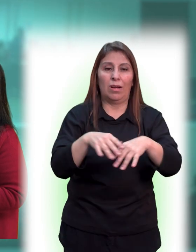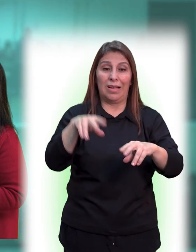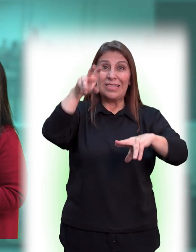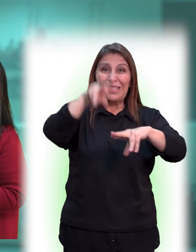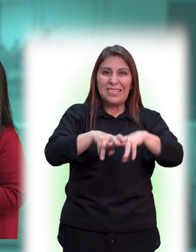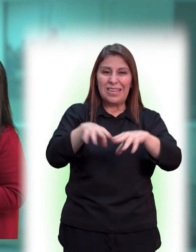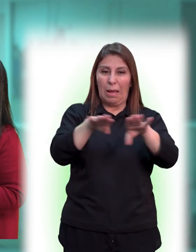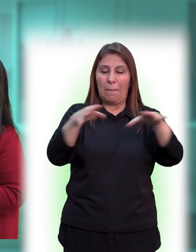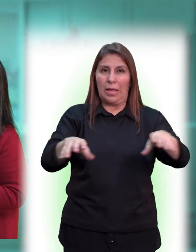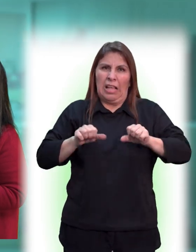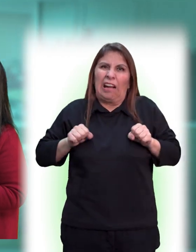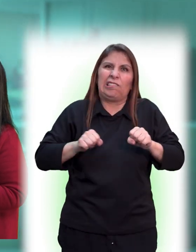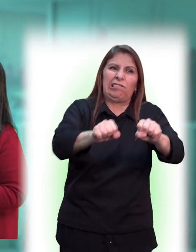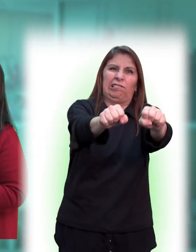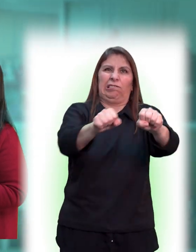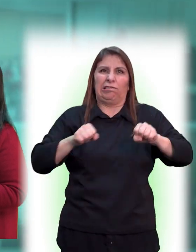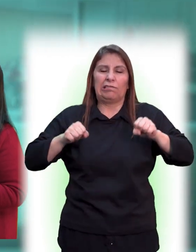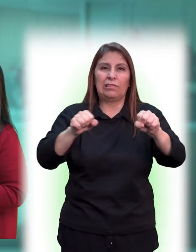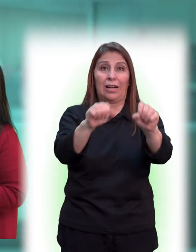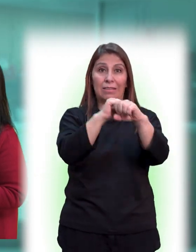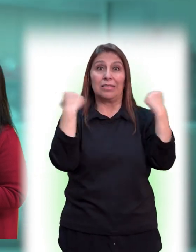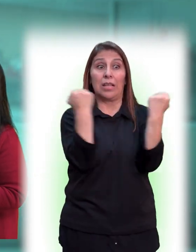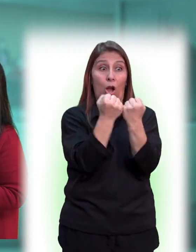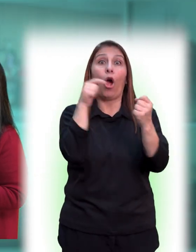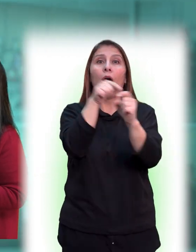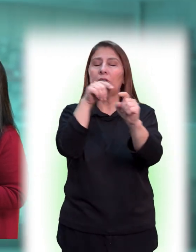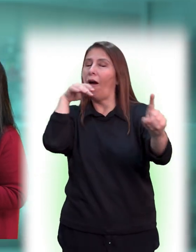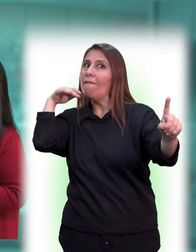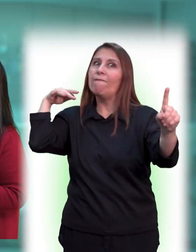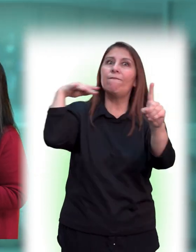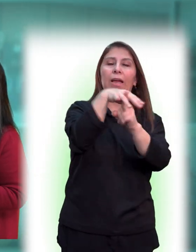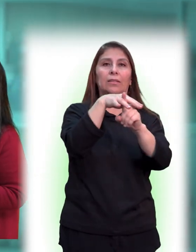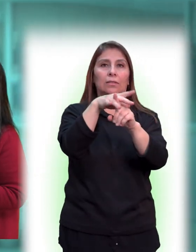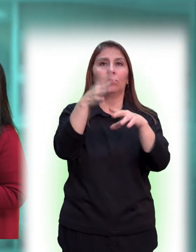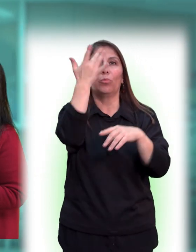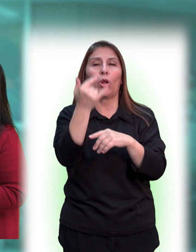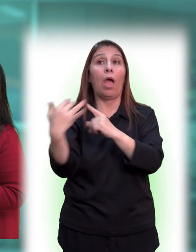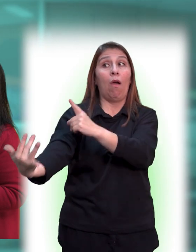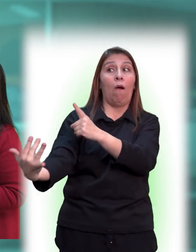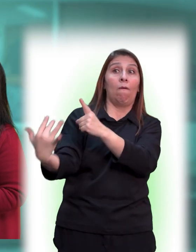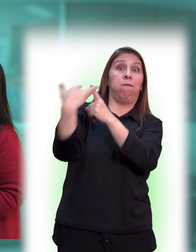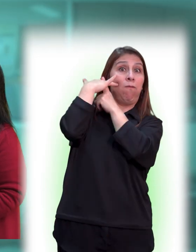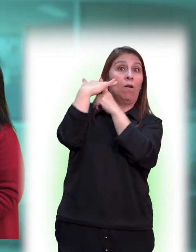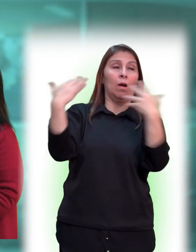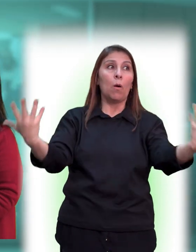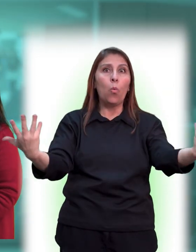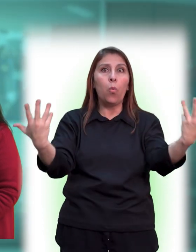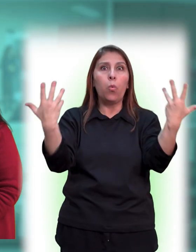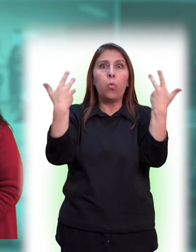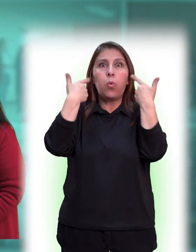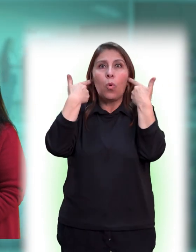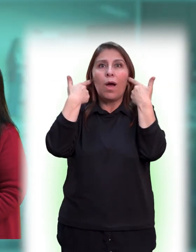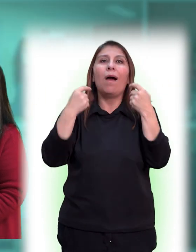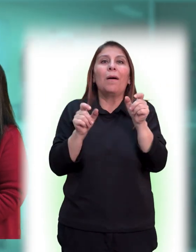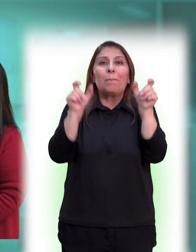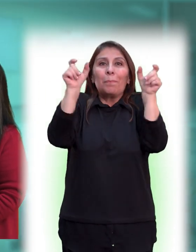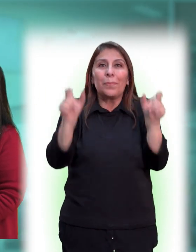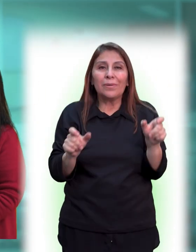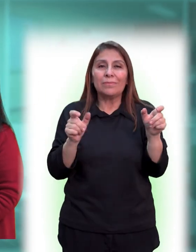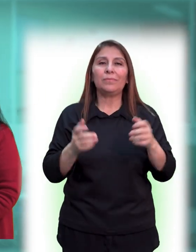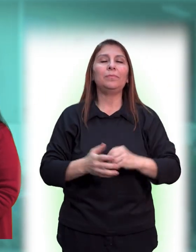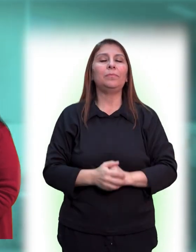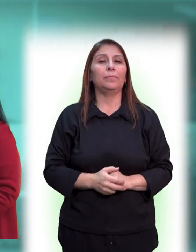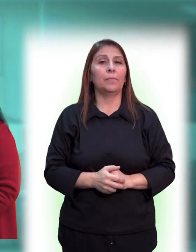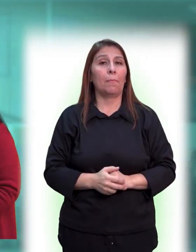movimiento de mobiliarios dentro del aula, como sillas, mesas, está afectando porque está llegando directamente